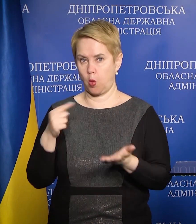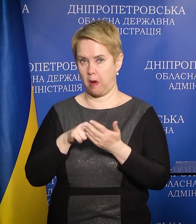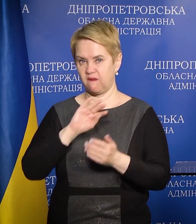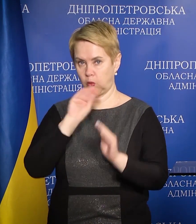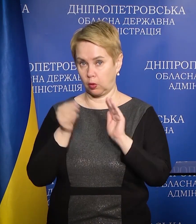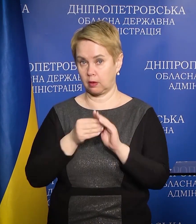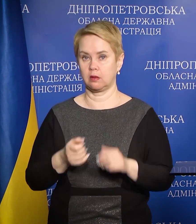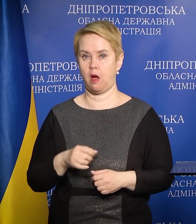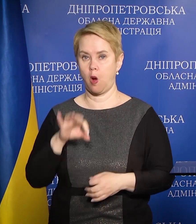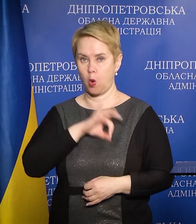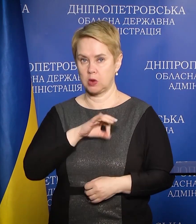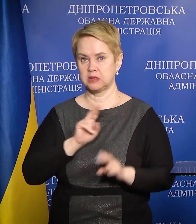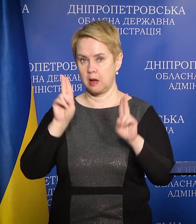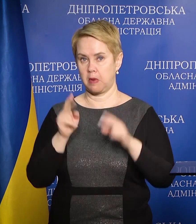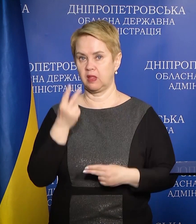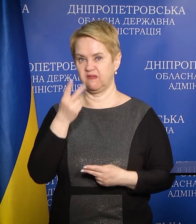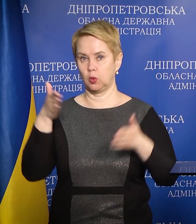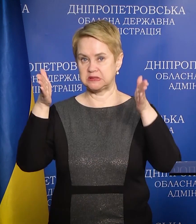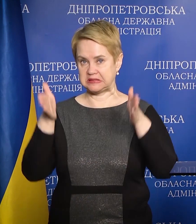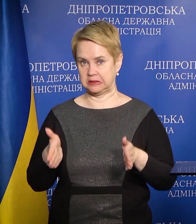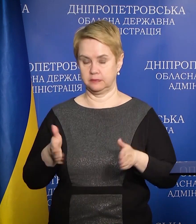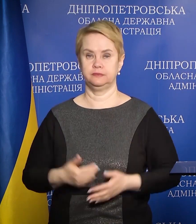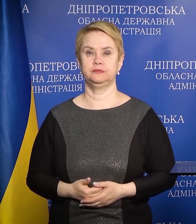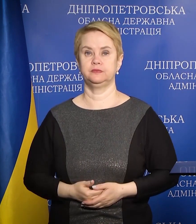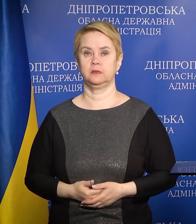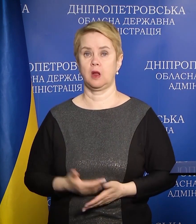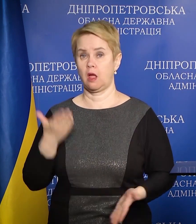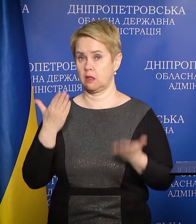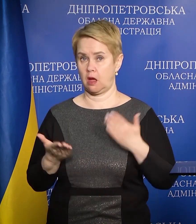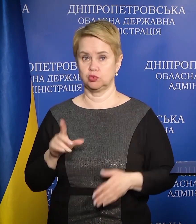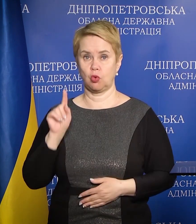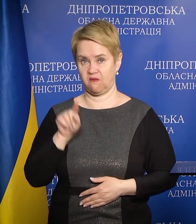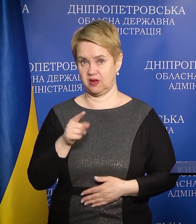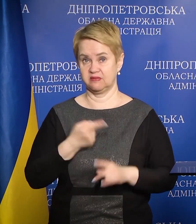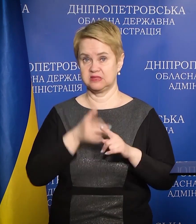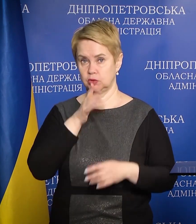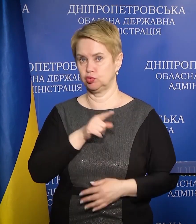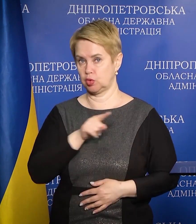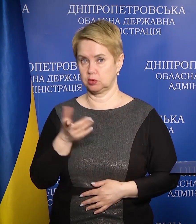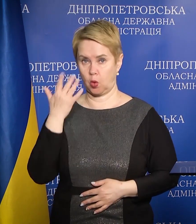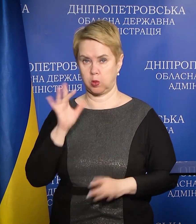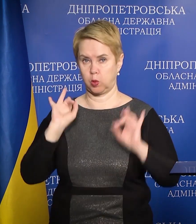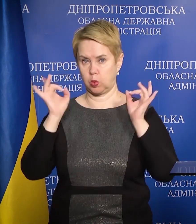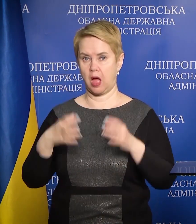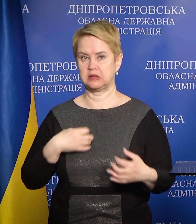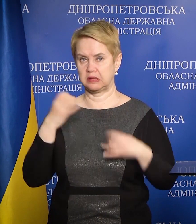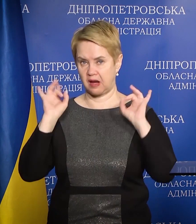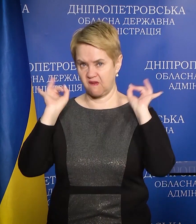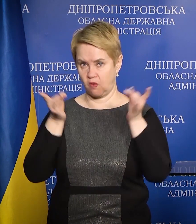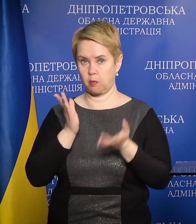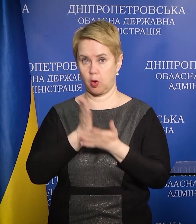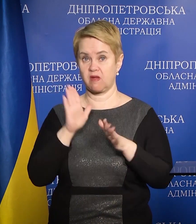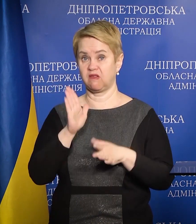в укриття, користуйтесь правилом 2 стін. Якщо ви в цей час, коли лунає тривога,